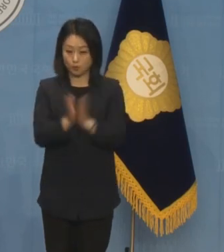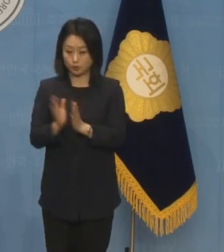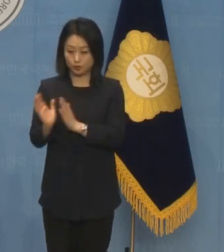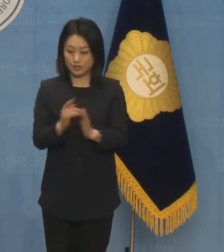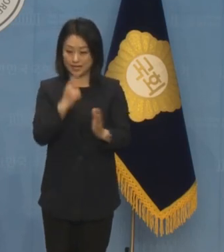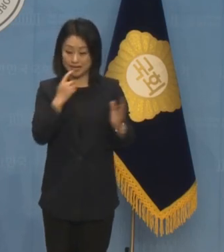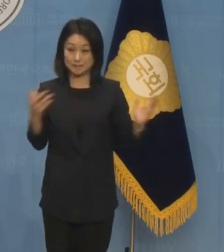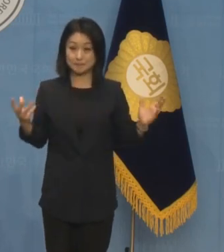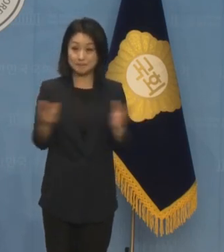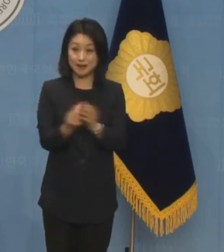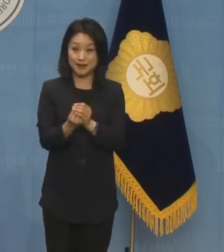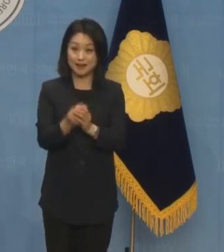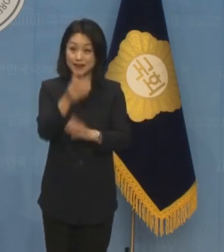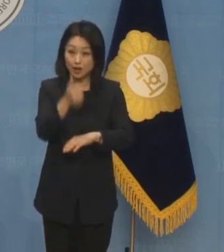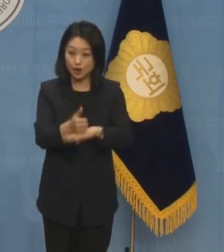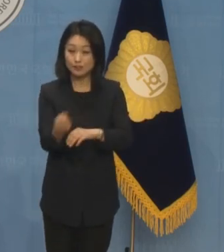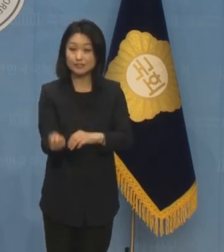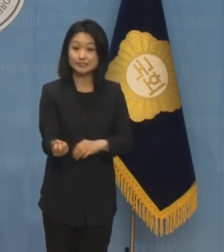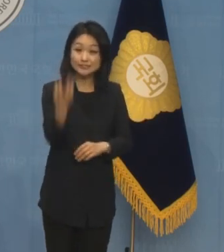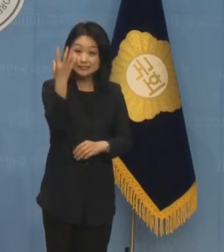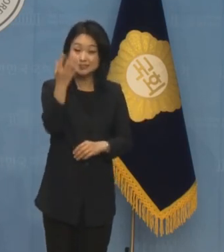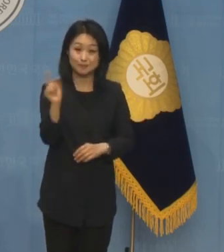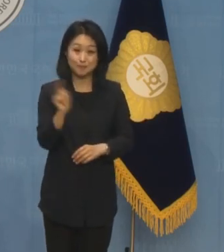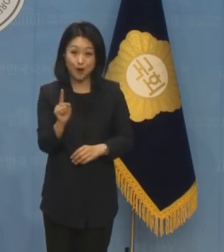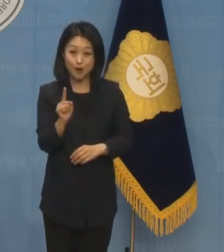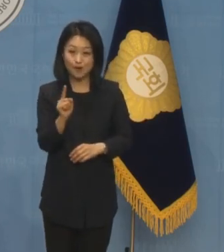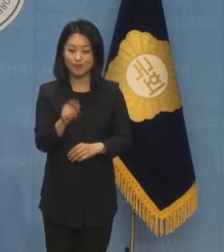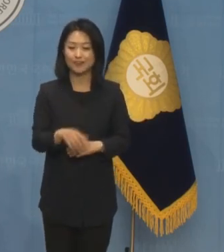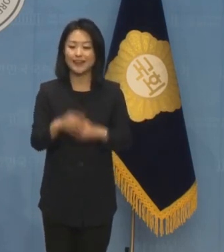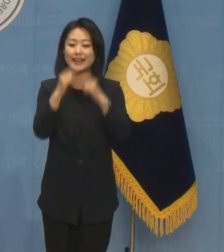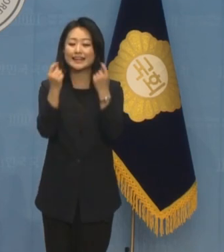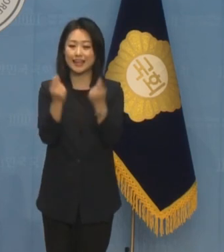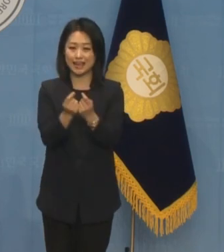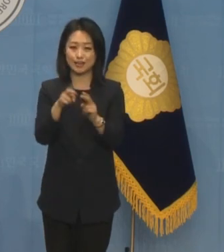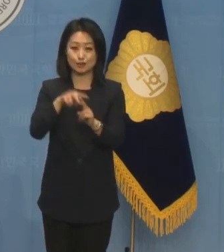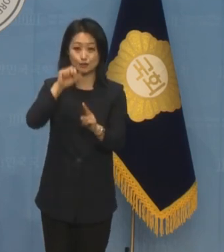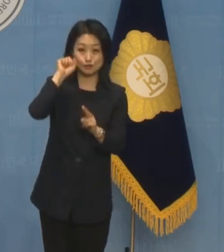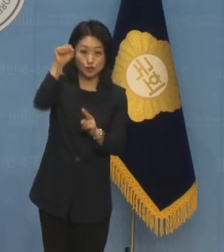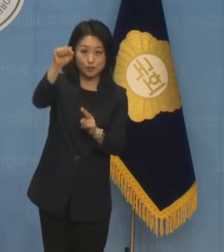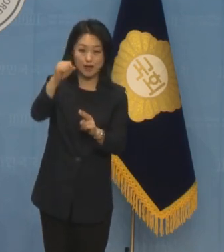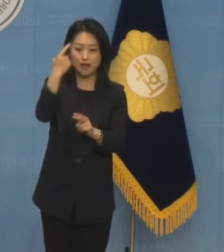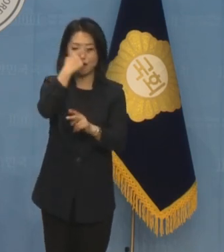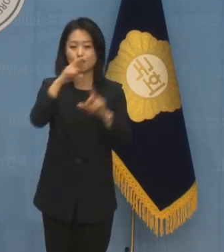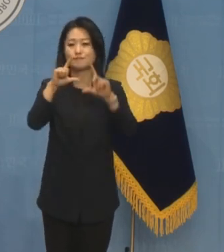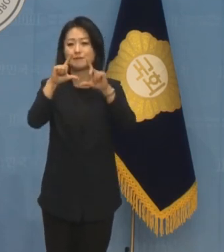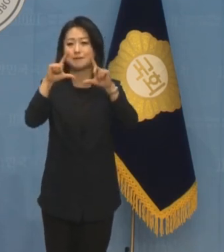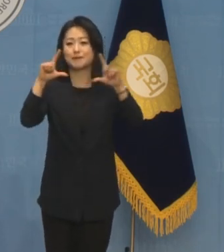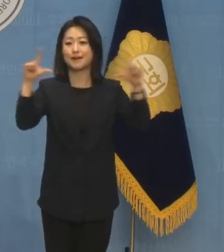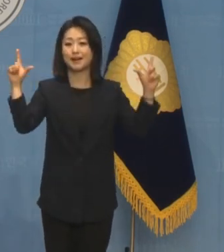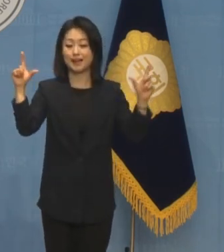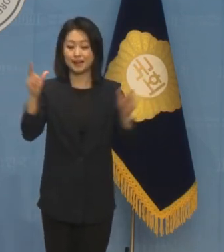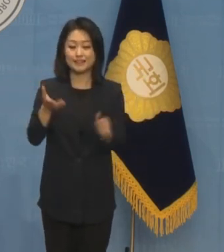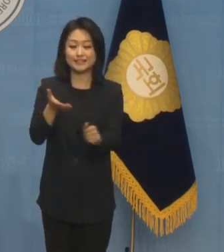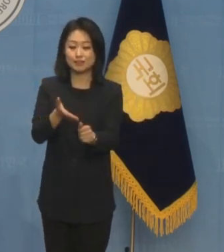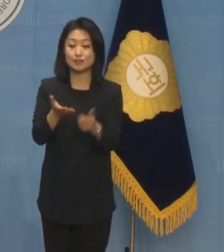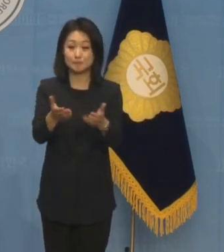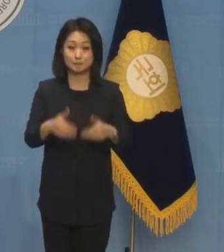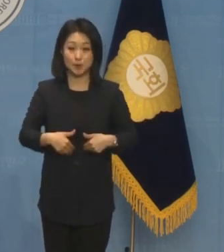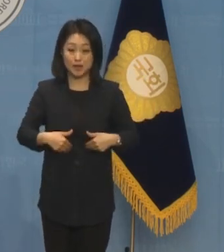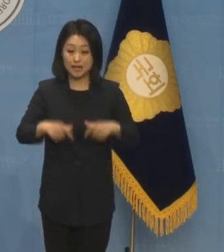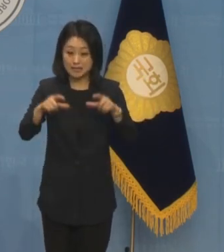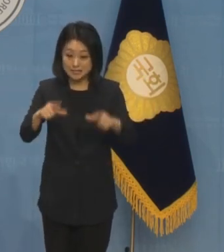때 승리에 있어 가장 중요한 요소는 후보 개인의 경쟁력일 것입니다. 지역을 파악하고